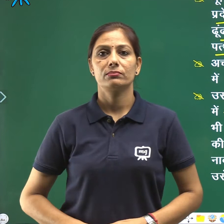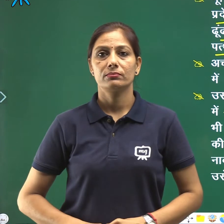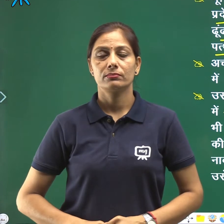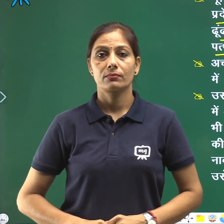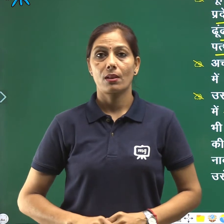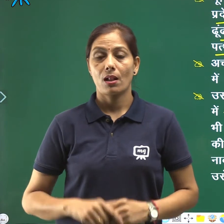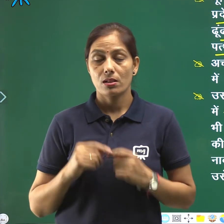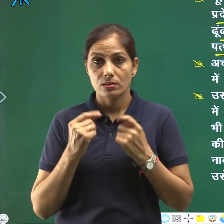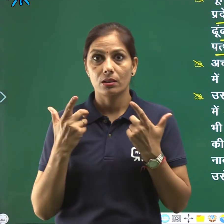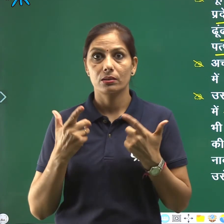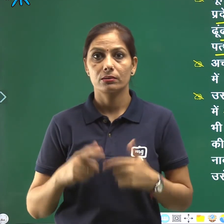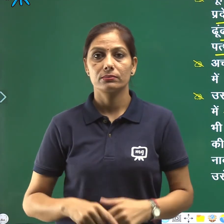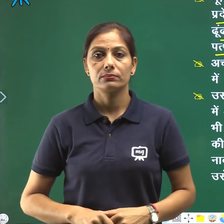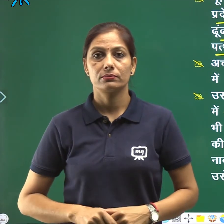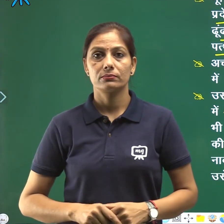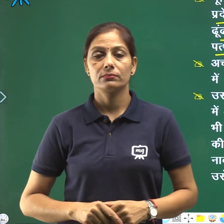अचानक